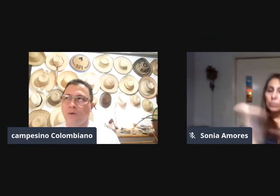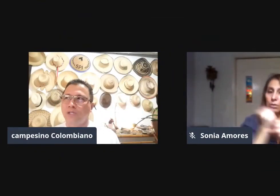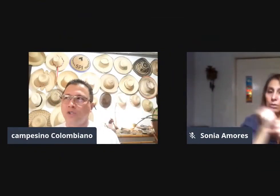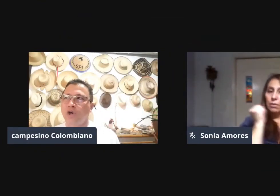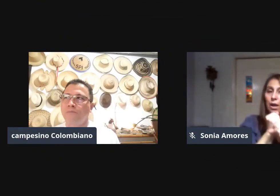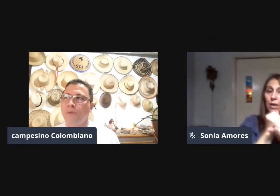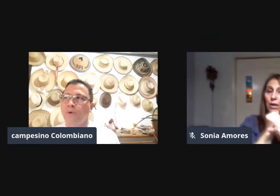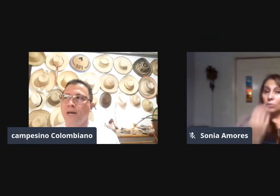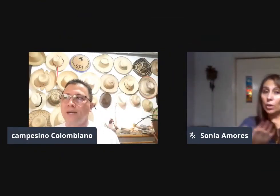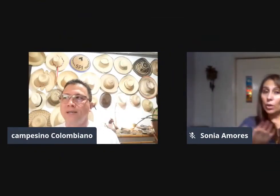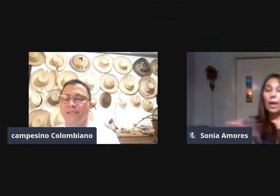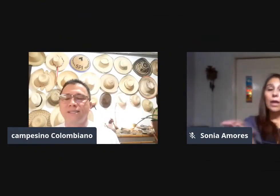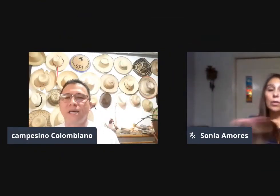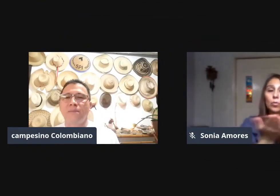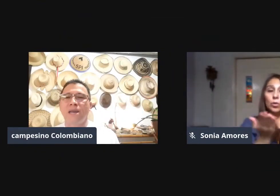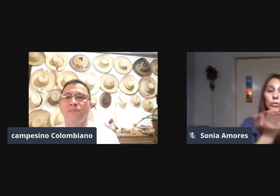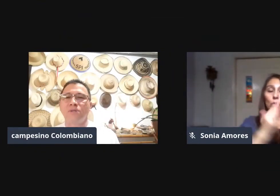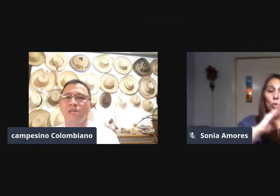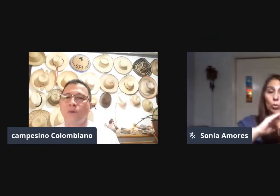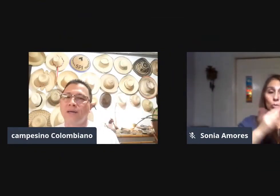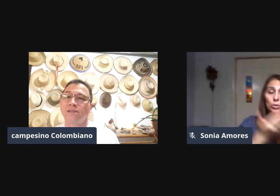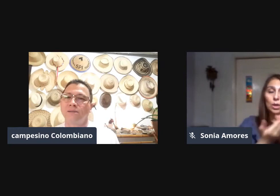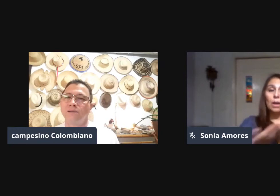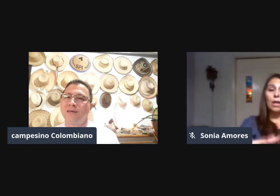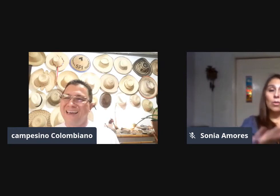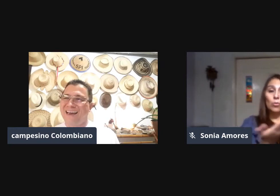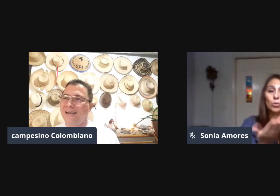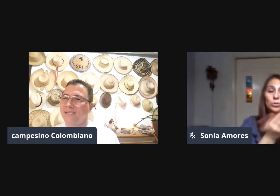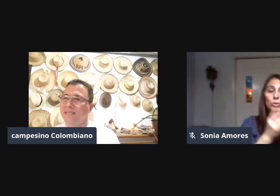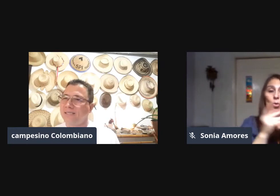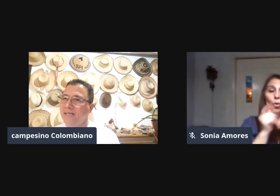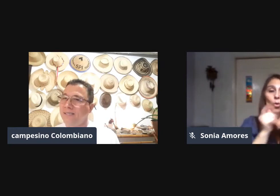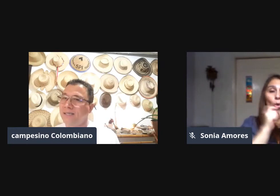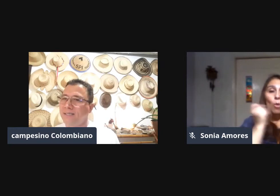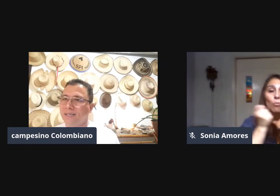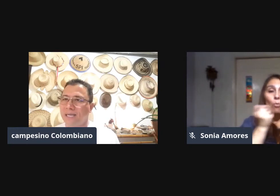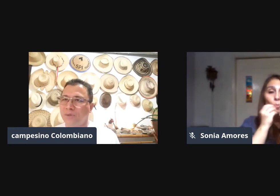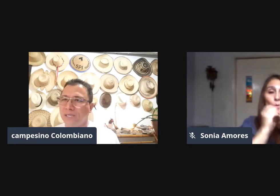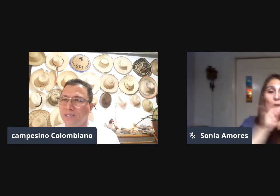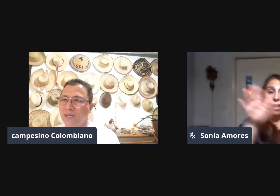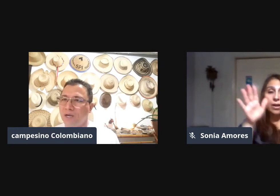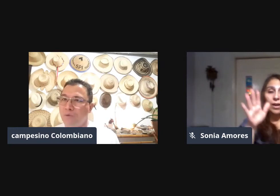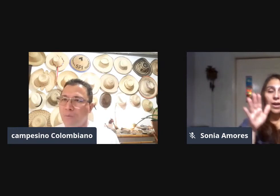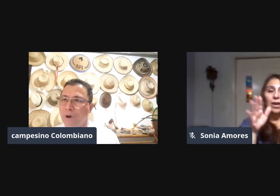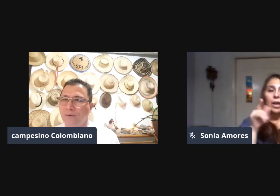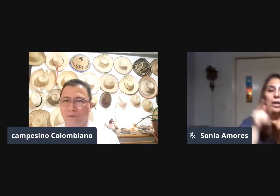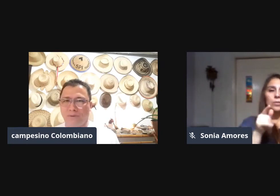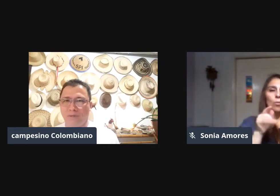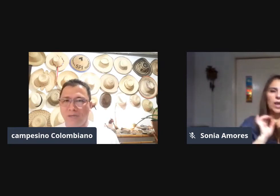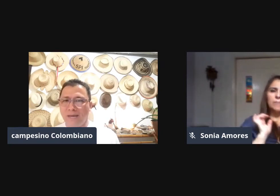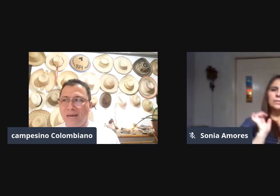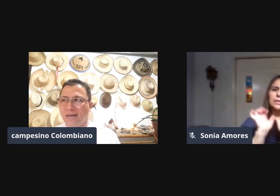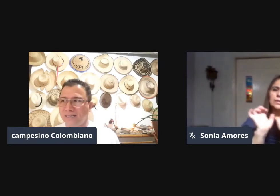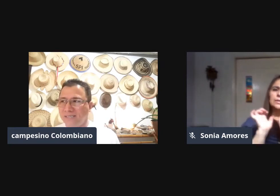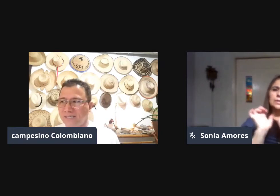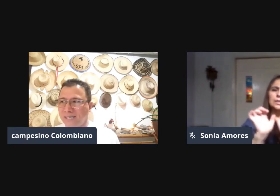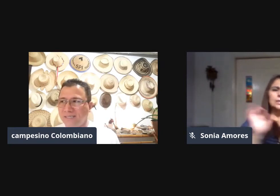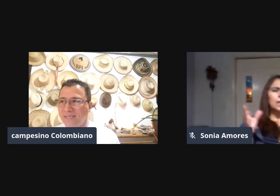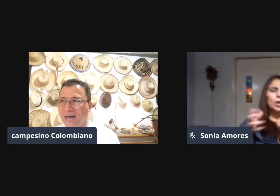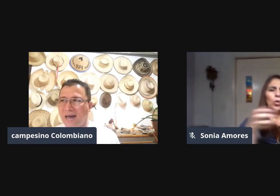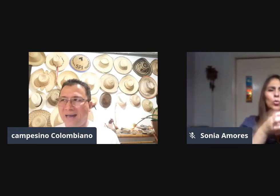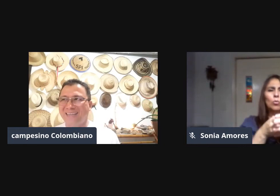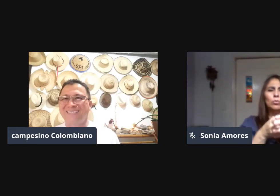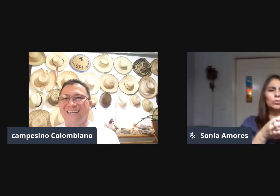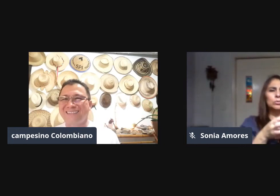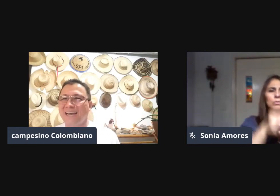la educación popular, siempre le ha apostado a eso, a las resistencias que tenemos que tener como pueblos, a la